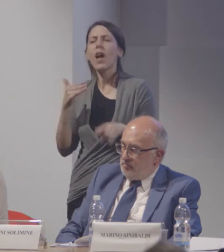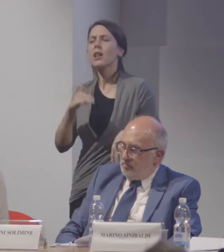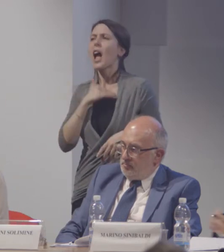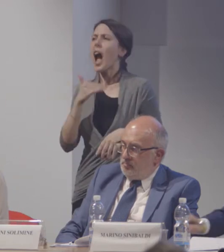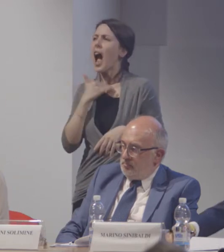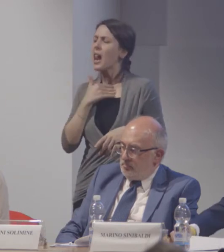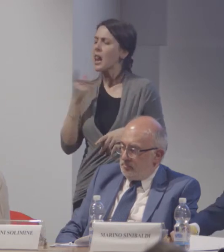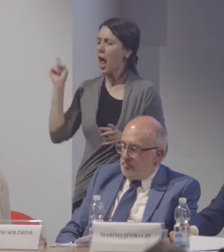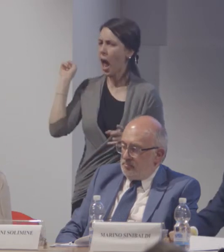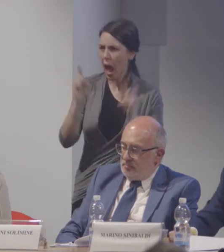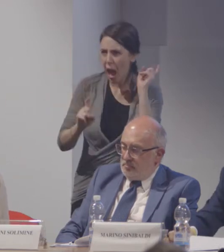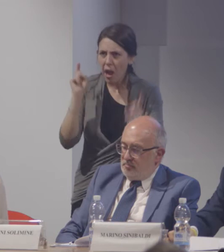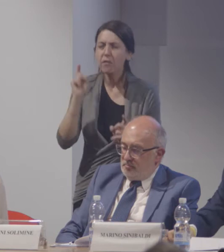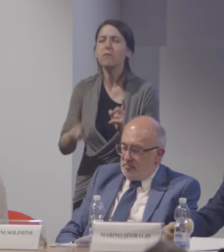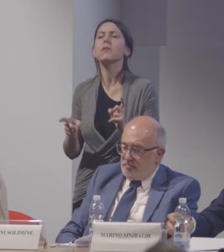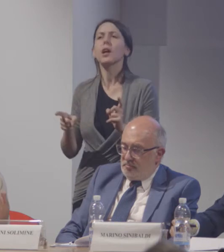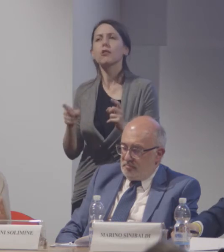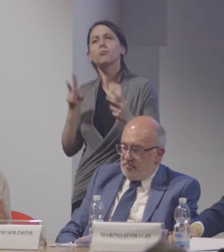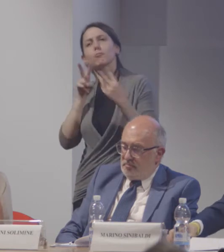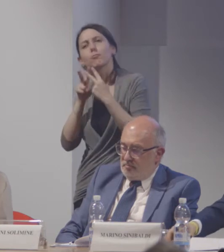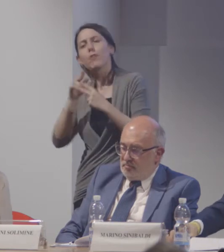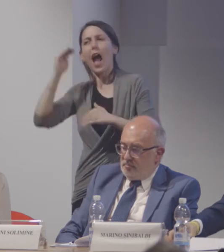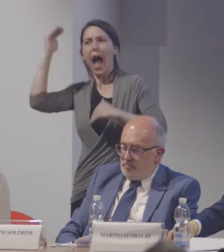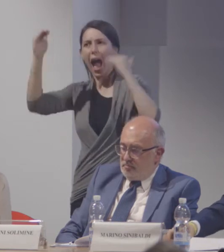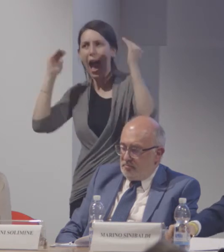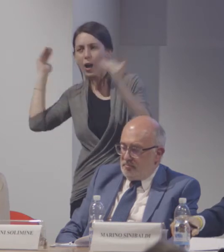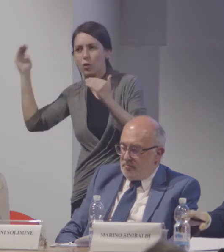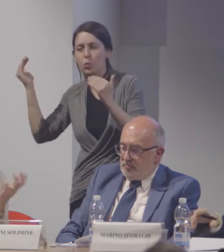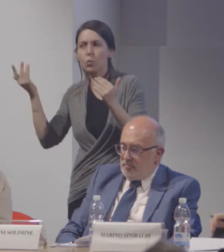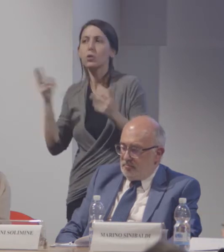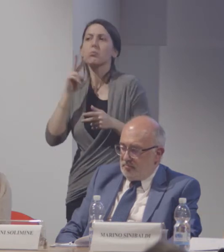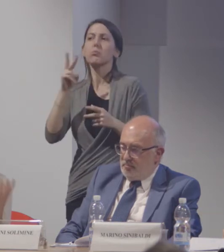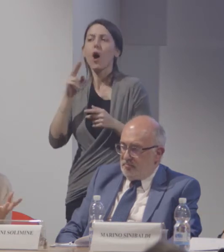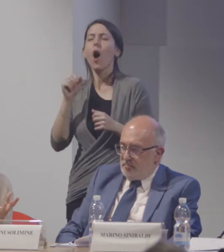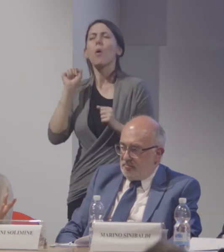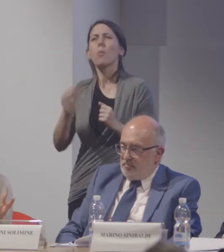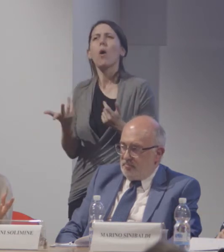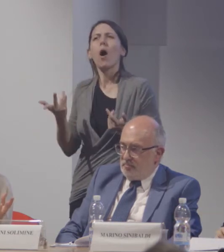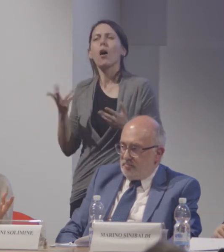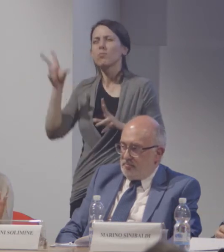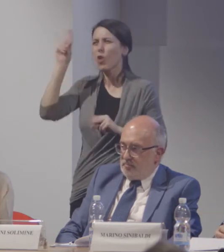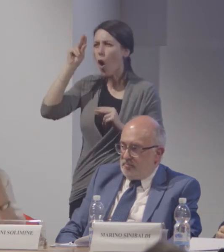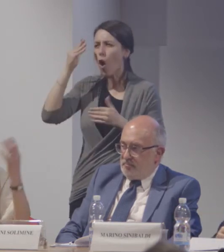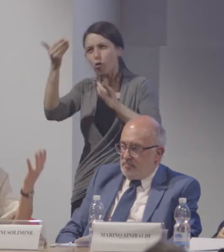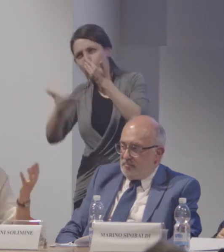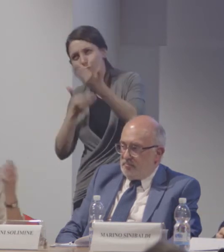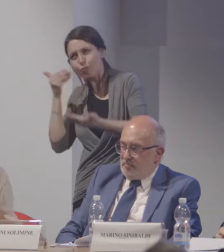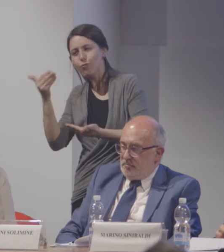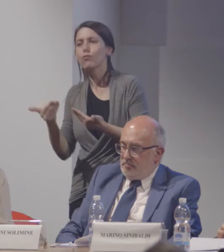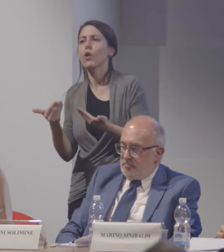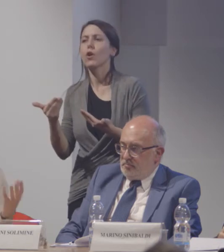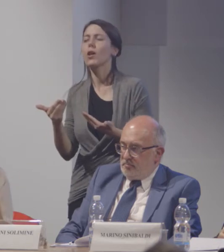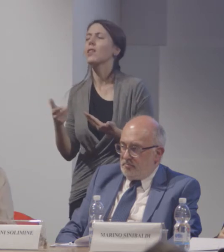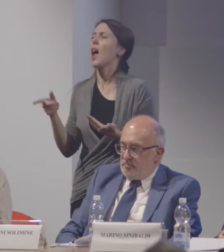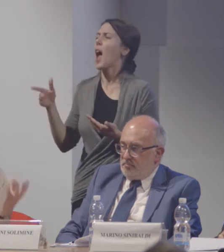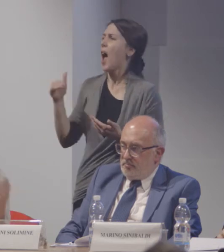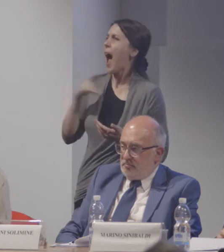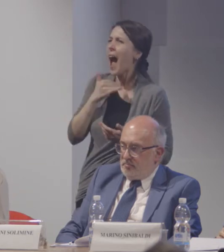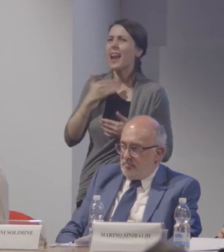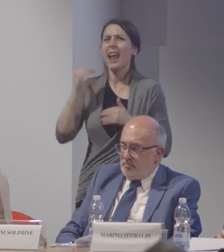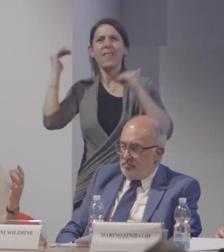mattino possono incontrarsi con gli utenti adulti nel pomeriggio, possono scambiarsi conoscenze, gli uni possono,